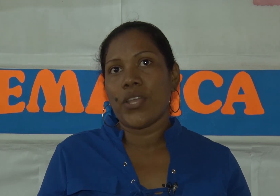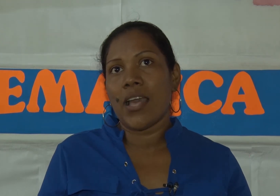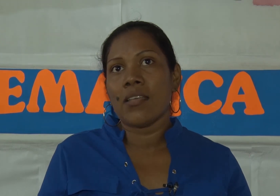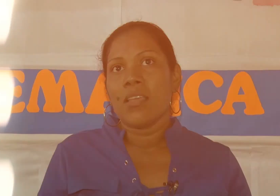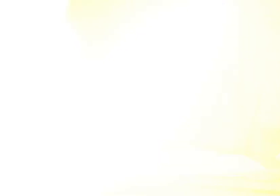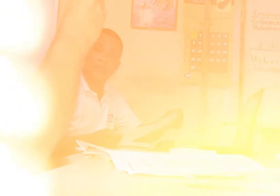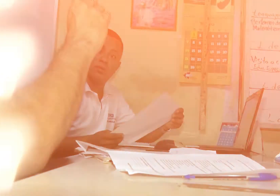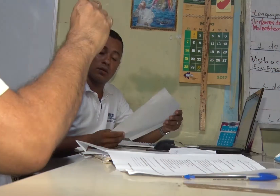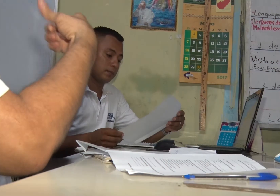comunicar.